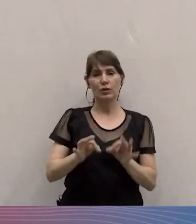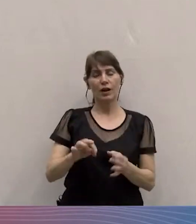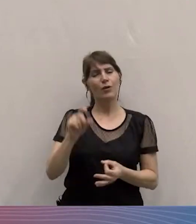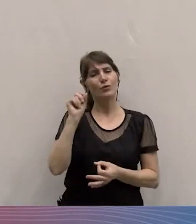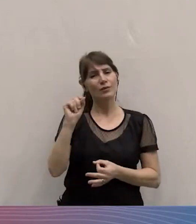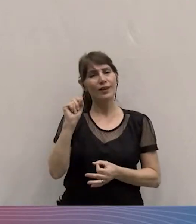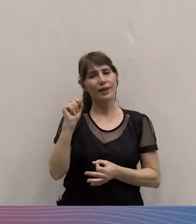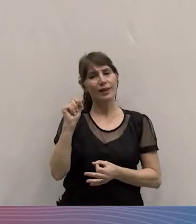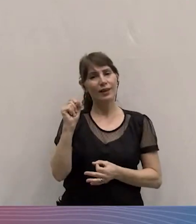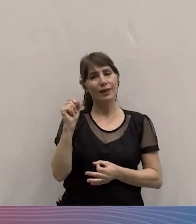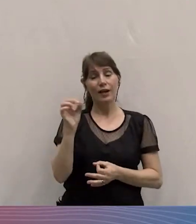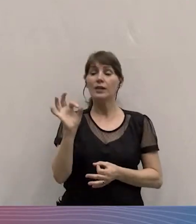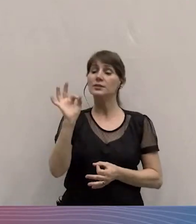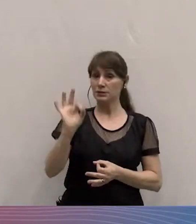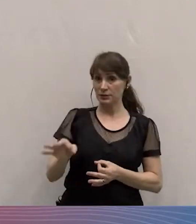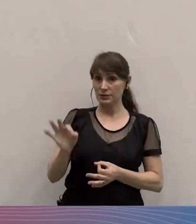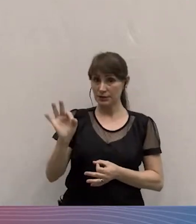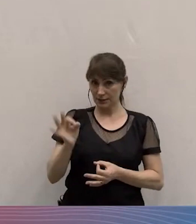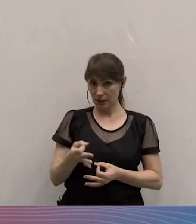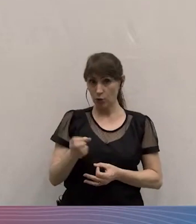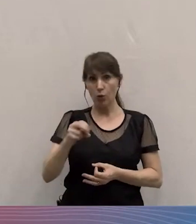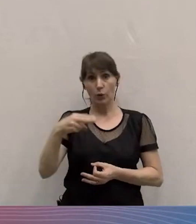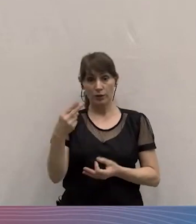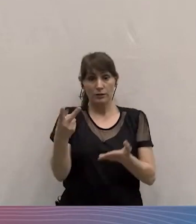que é certo, o que é errado.